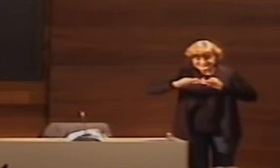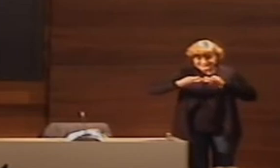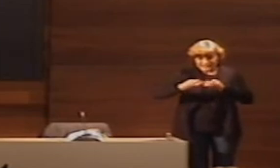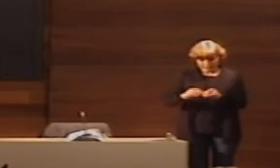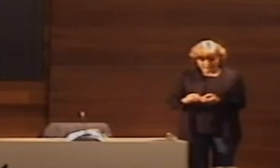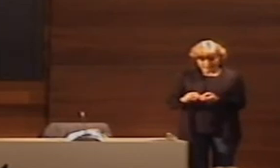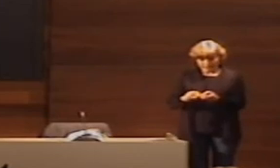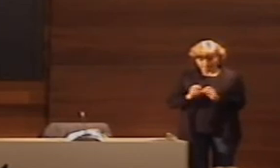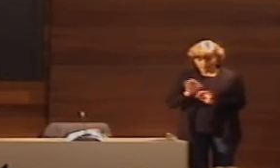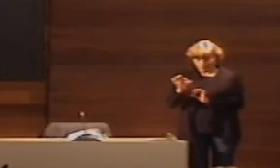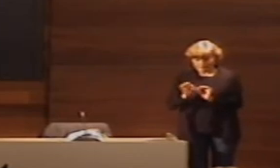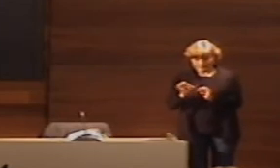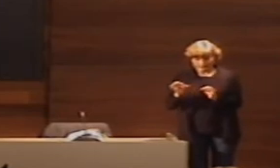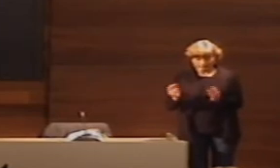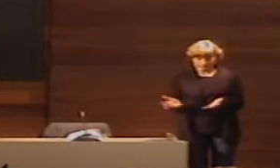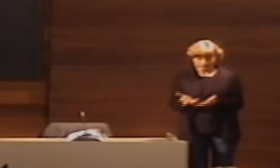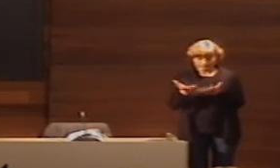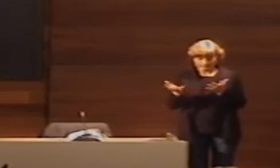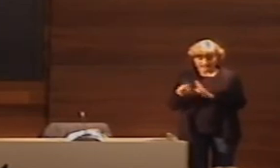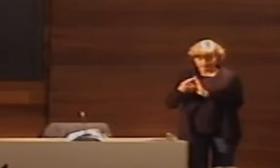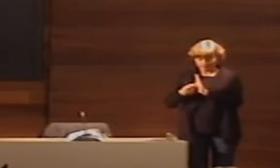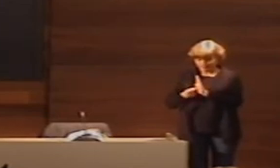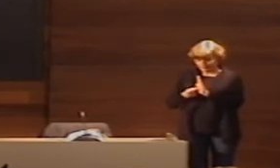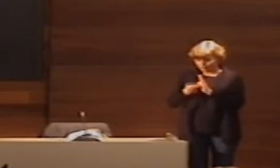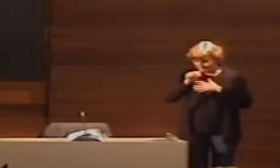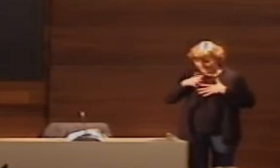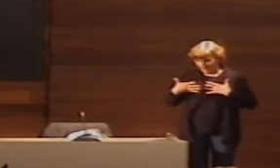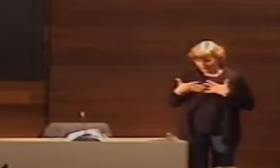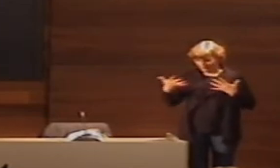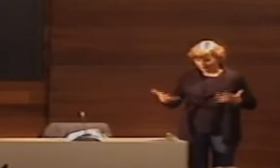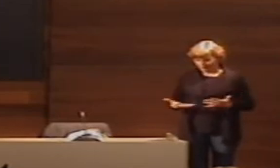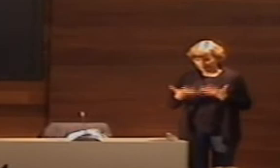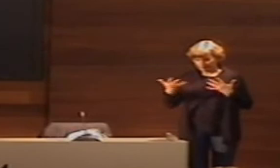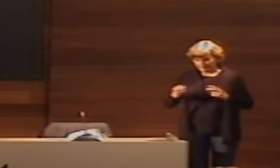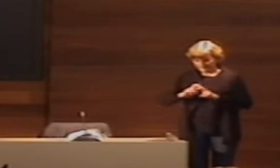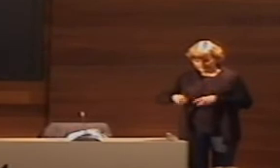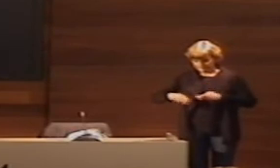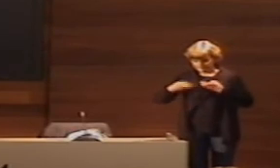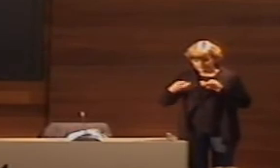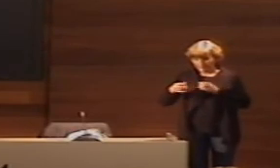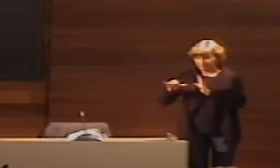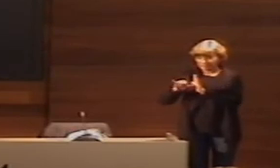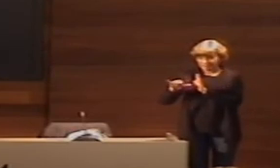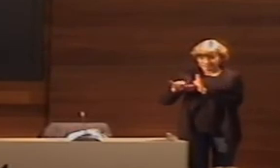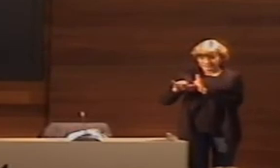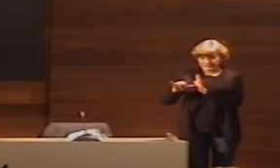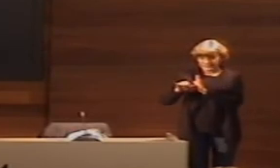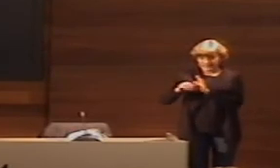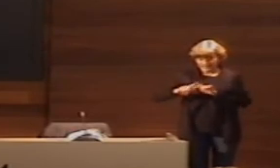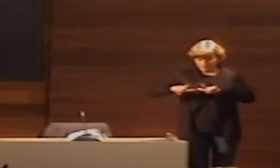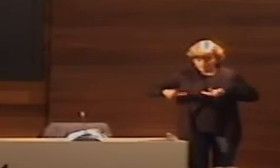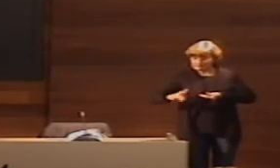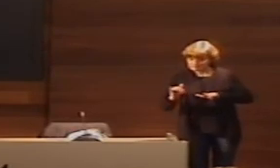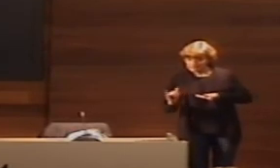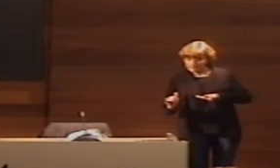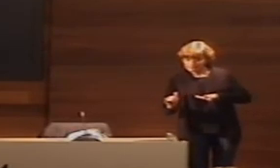es muy bajo, por lo menos los datos que tengo, y concretamente de la planta más cercana que tenemos en este momento aquí. Y, por otro